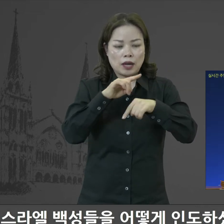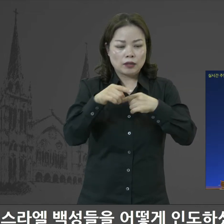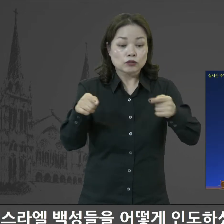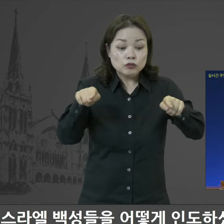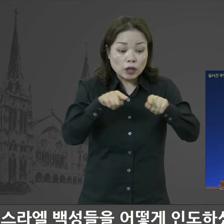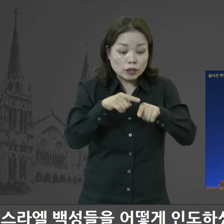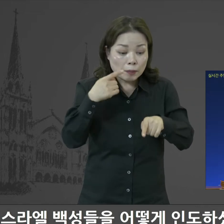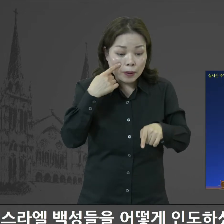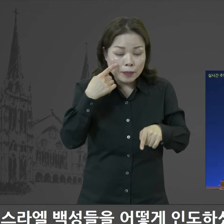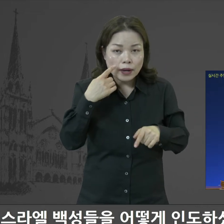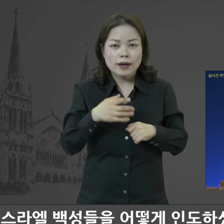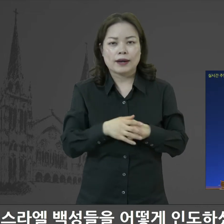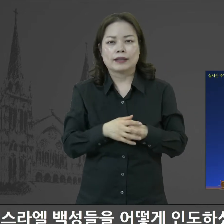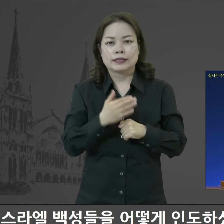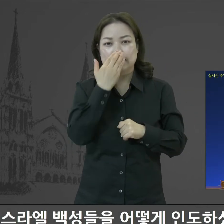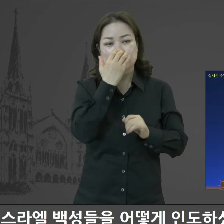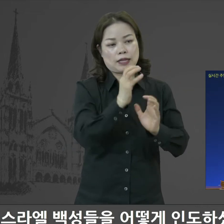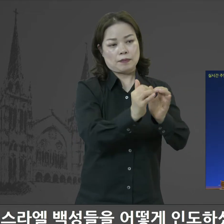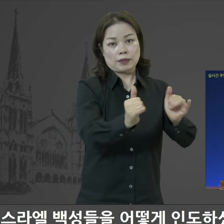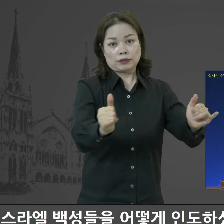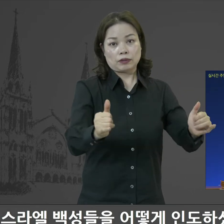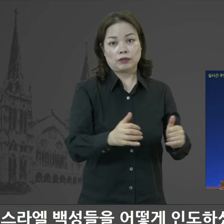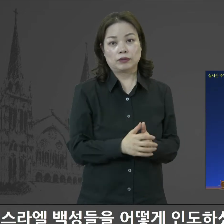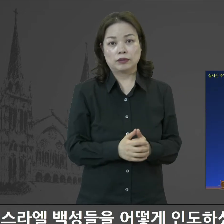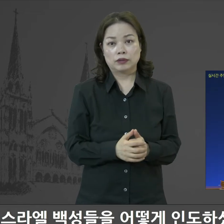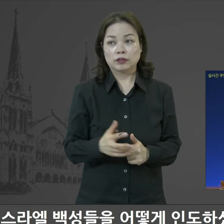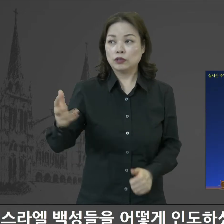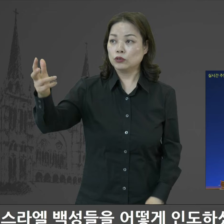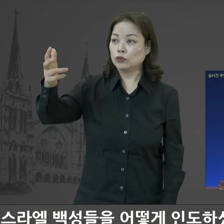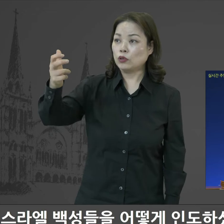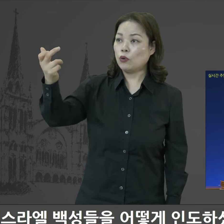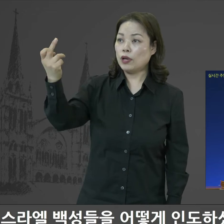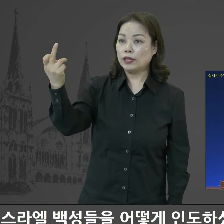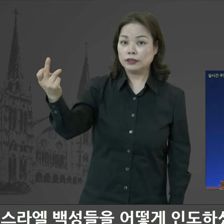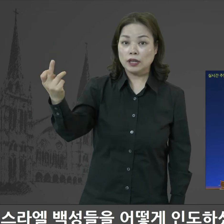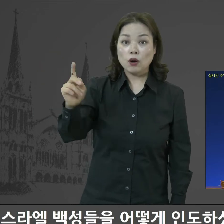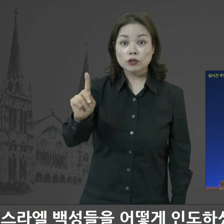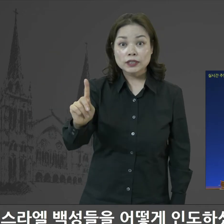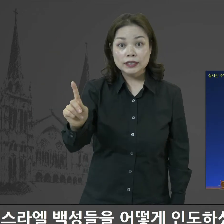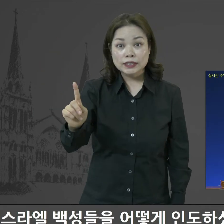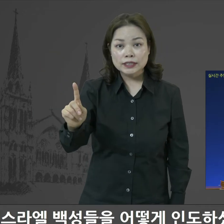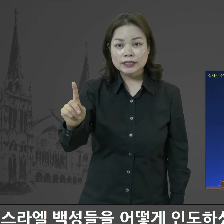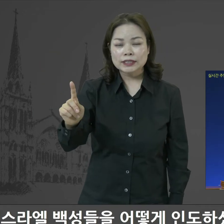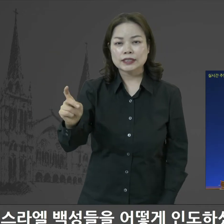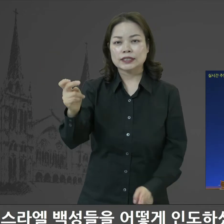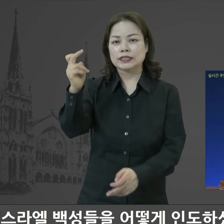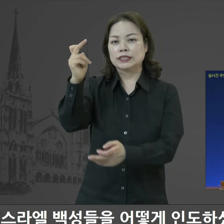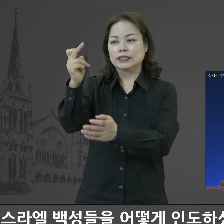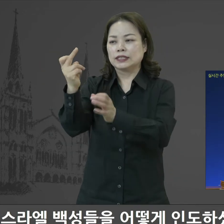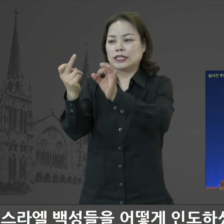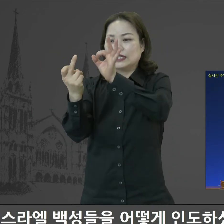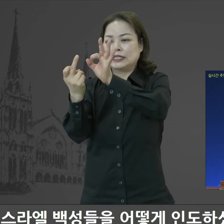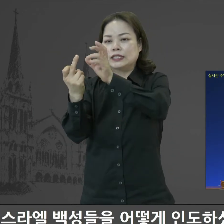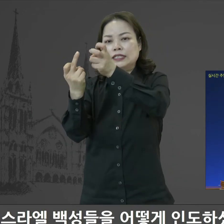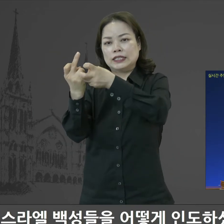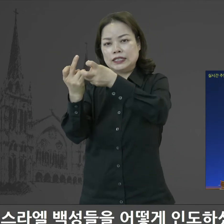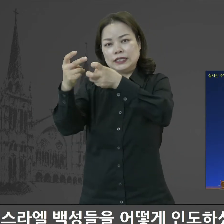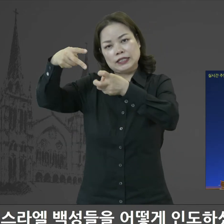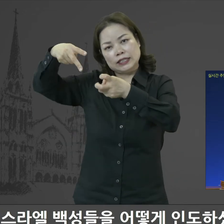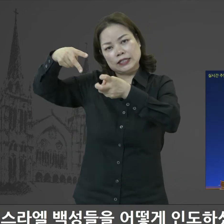됩니다. 이스라엘 백성들이 여호와의 산, 곧 어디입니까? 시내산에서 드디어